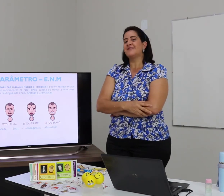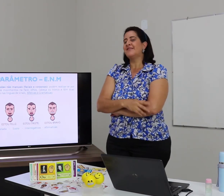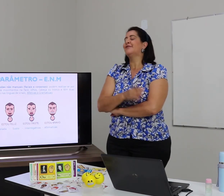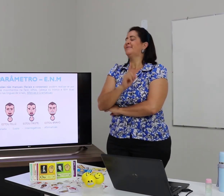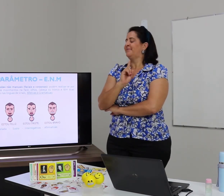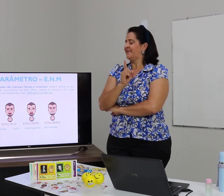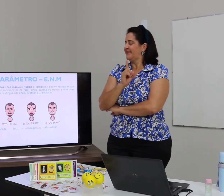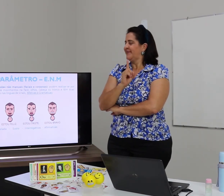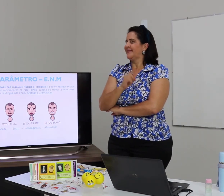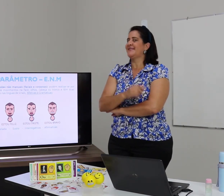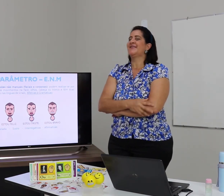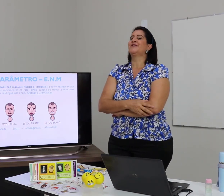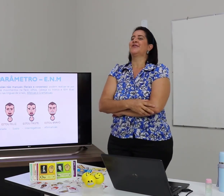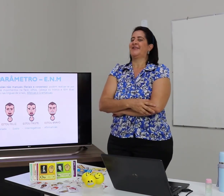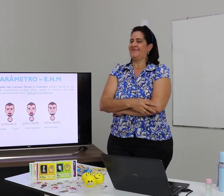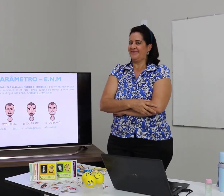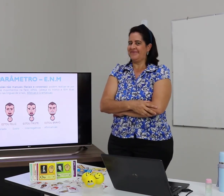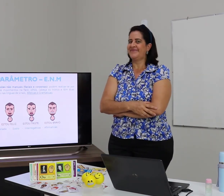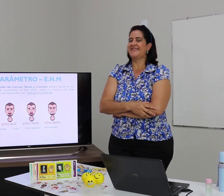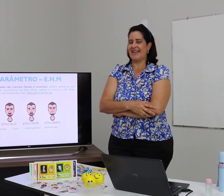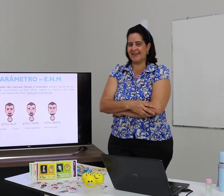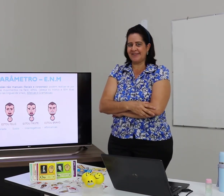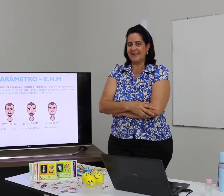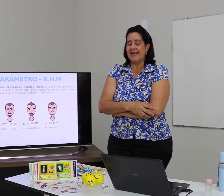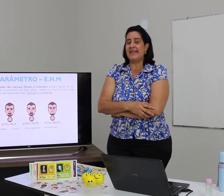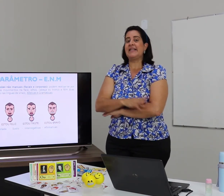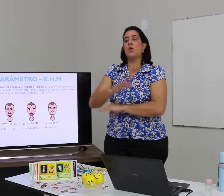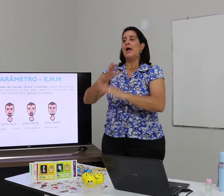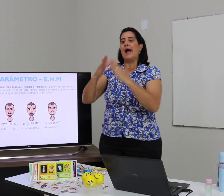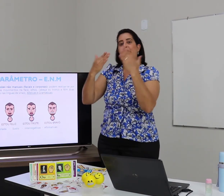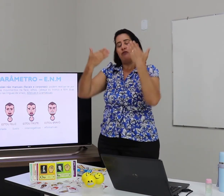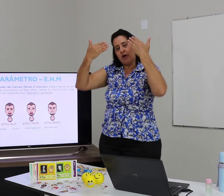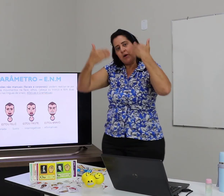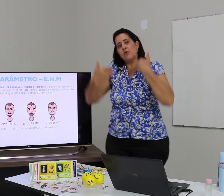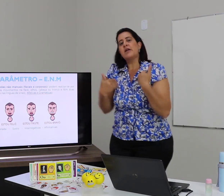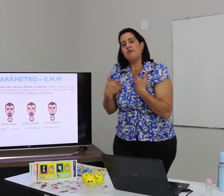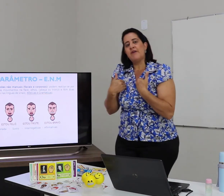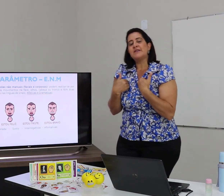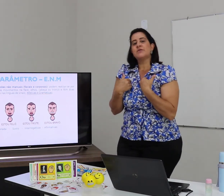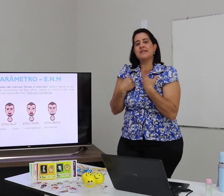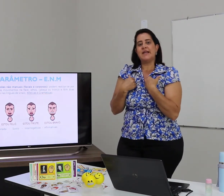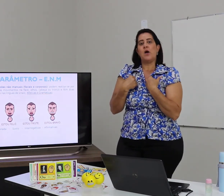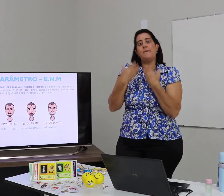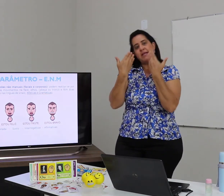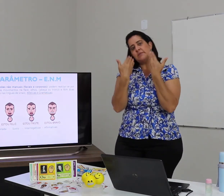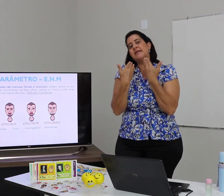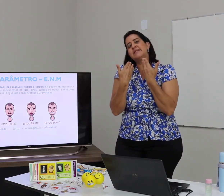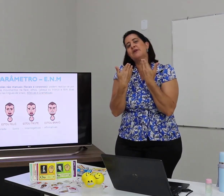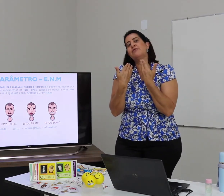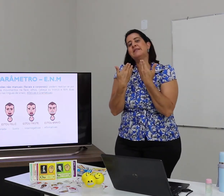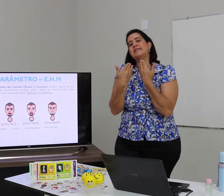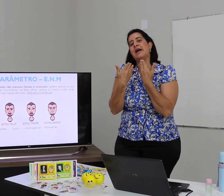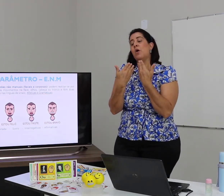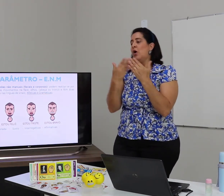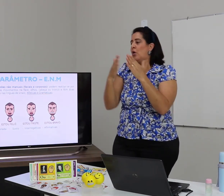foi. Você foi. Certo? Então, a forma com que eu faço o sinal, a minha expressão facial